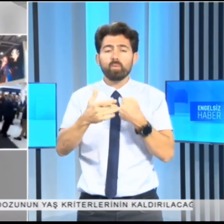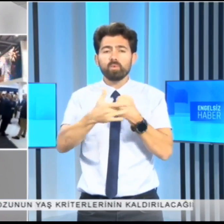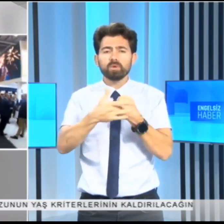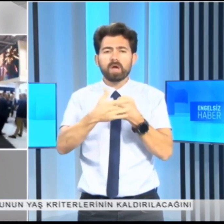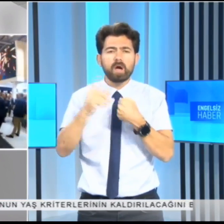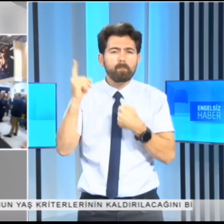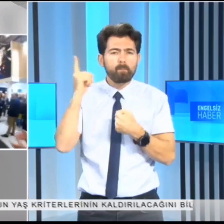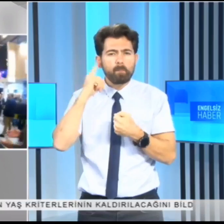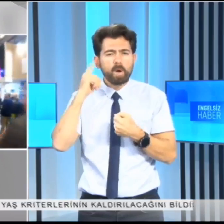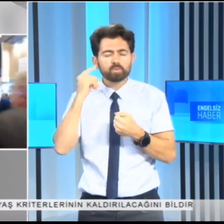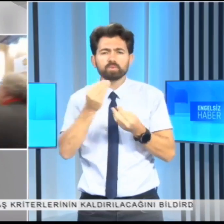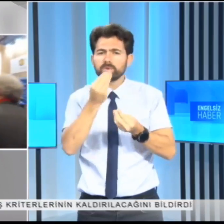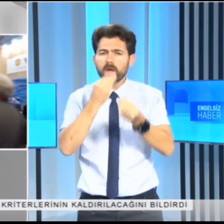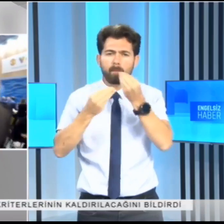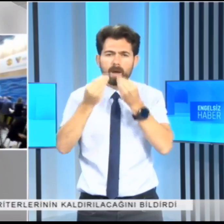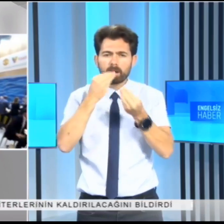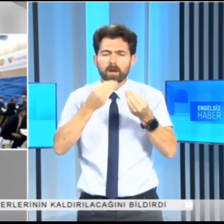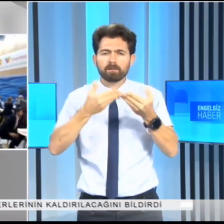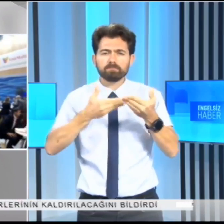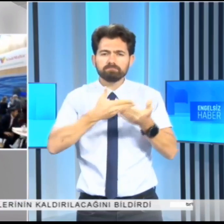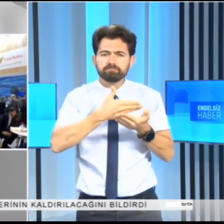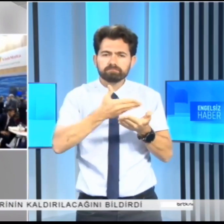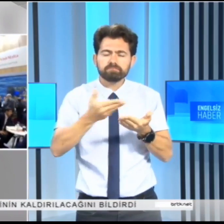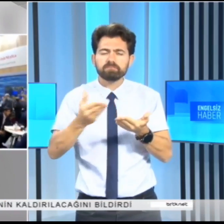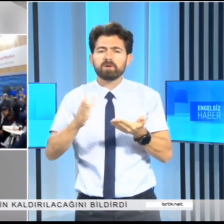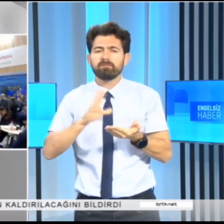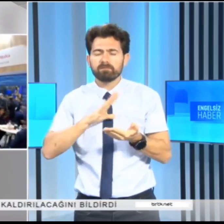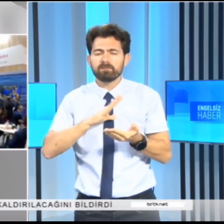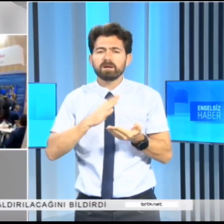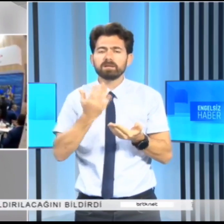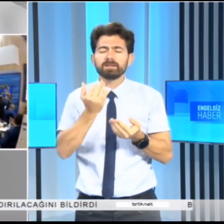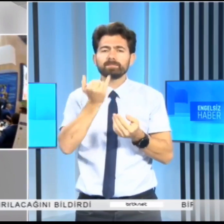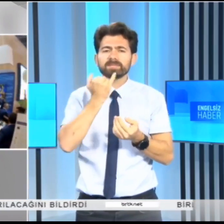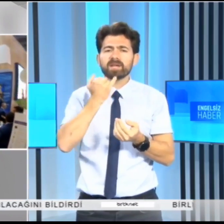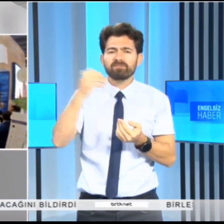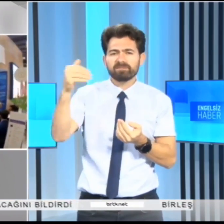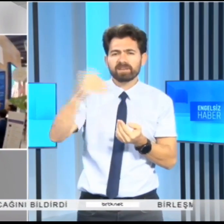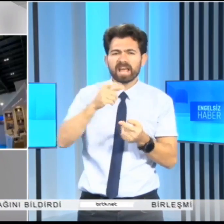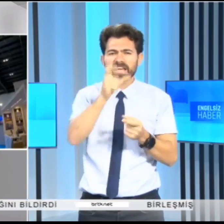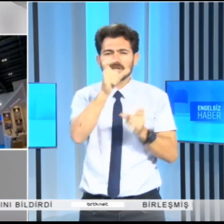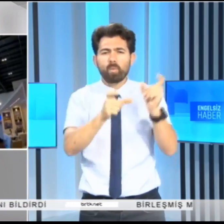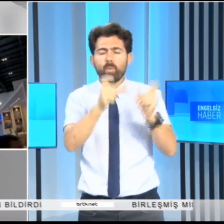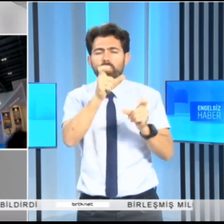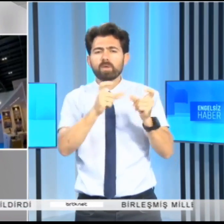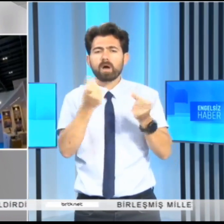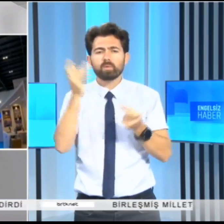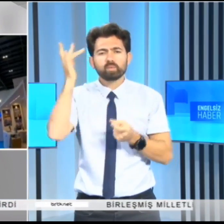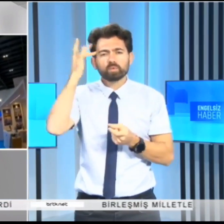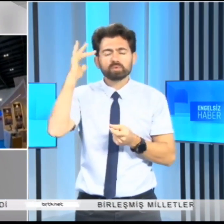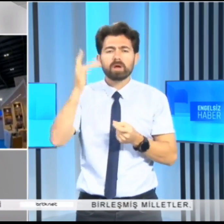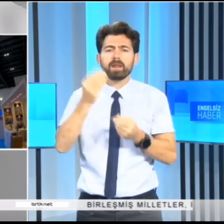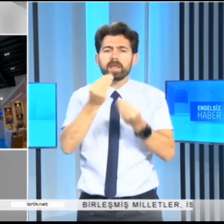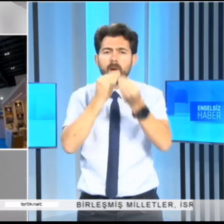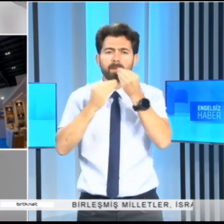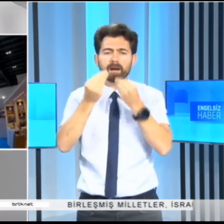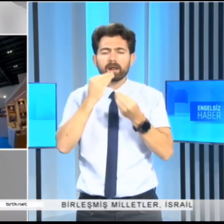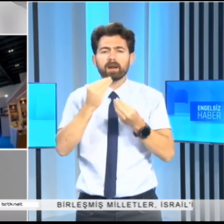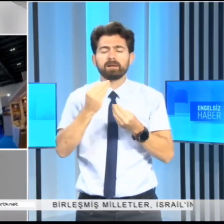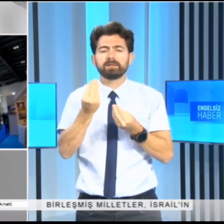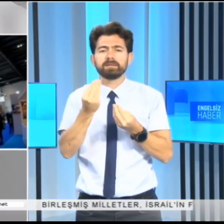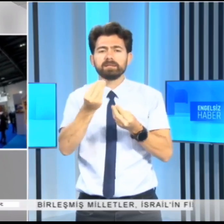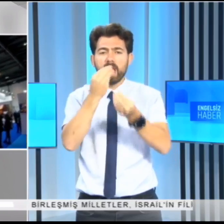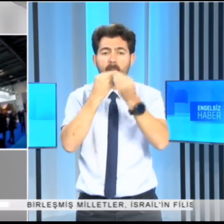lezzetlerin ikramı da yapılarak standı ziyaret eden misafirlerin kültürel lezzetleri tatması